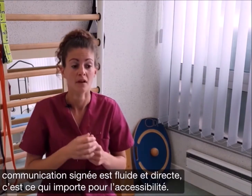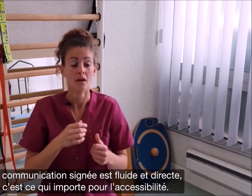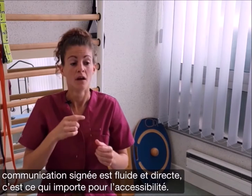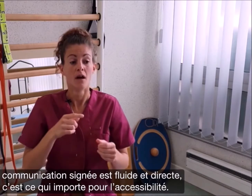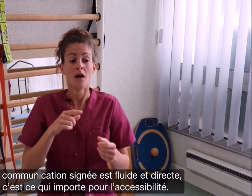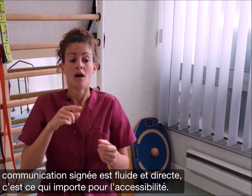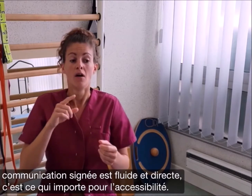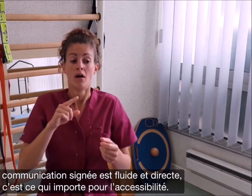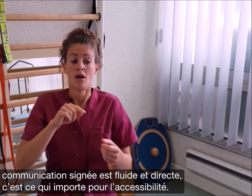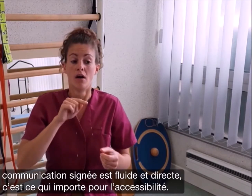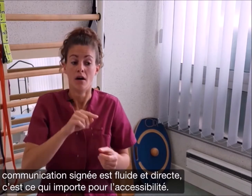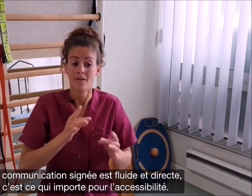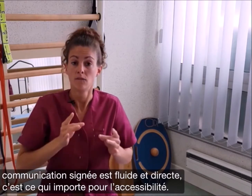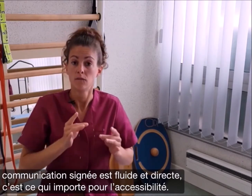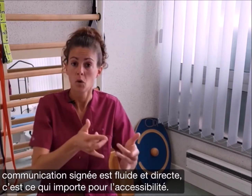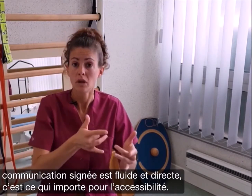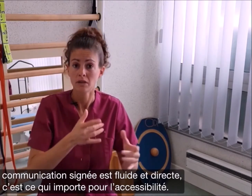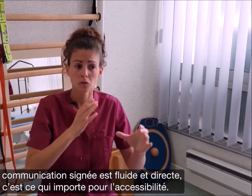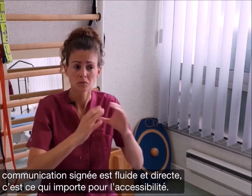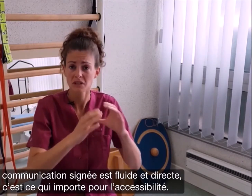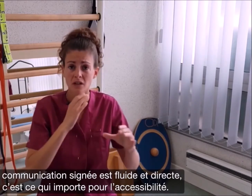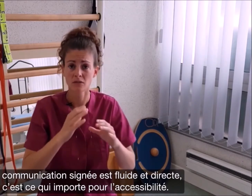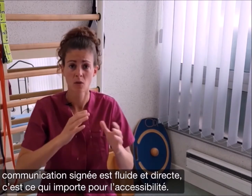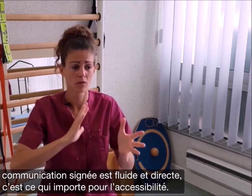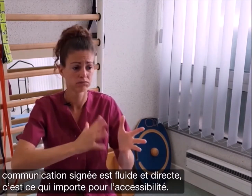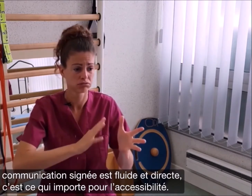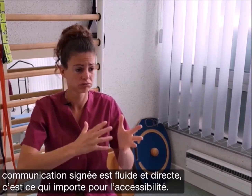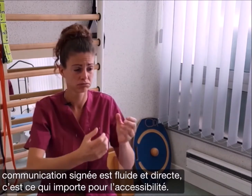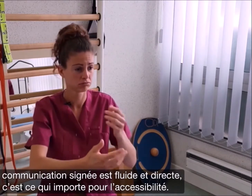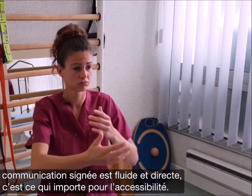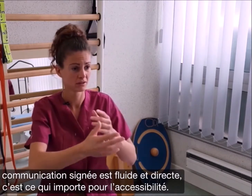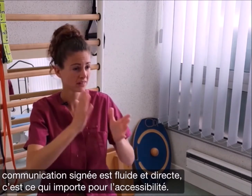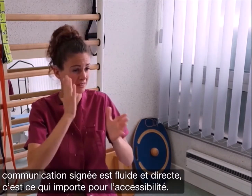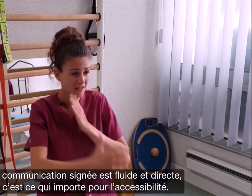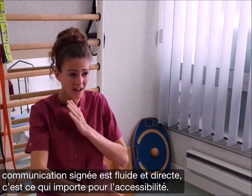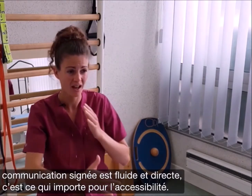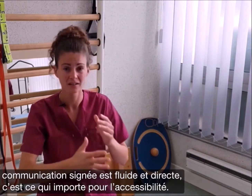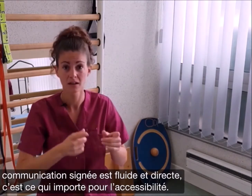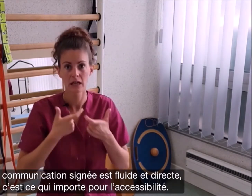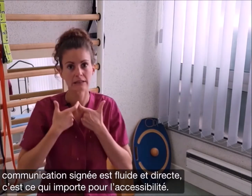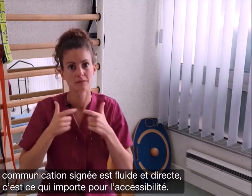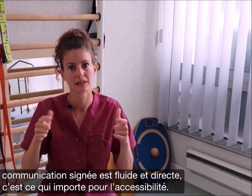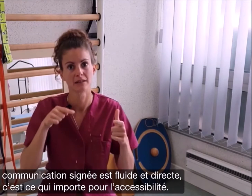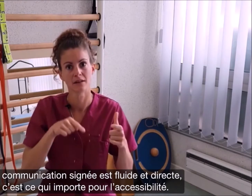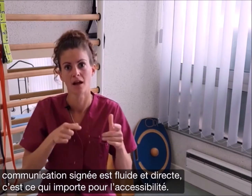La communication signée est fluide et directe. C'est ce qui importe pour l'accessibilité.